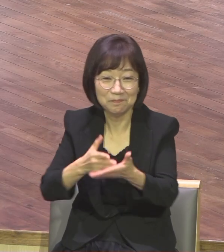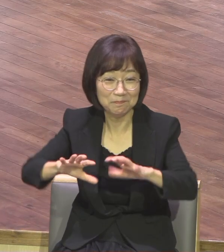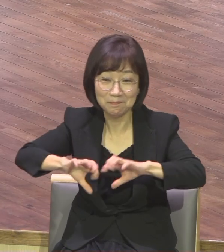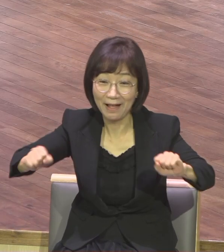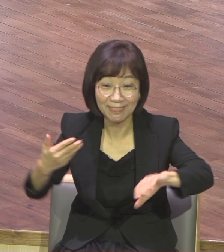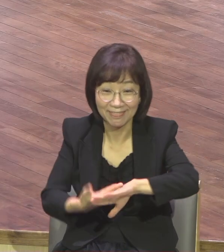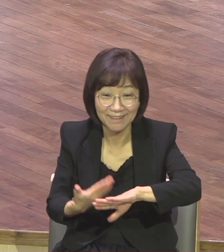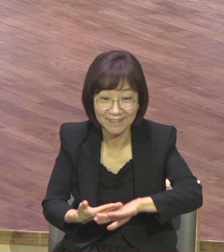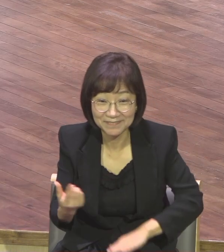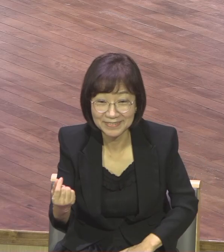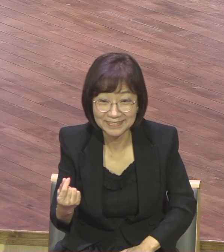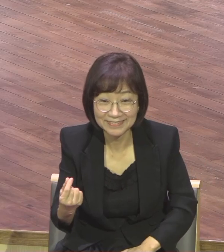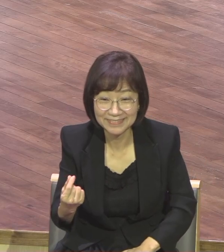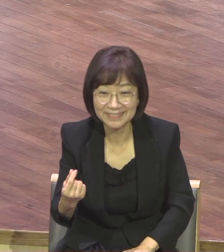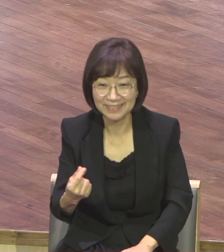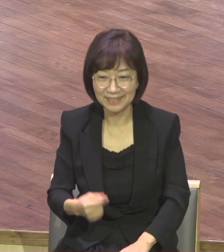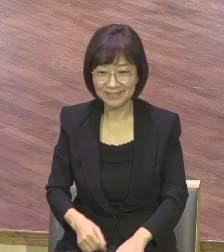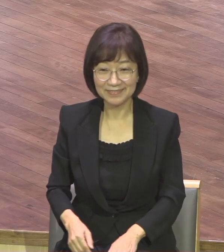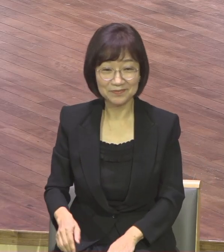어떻습니까?